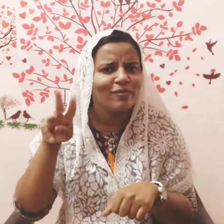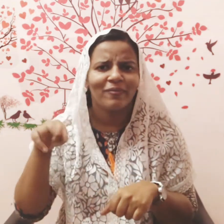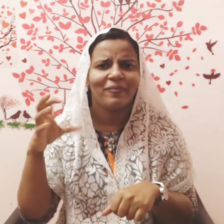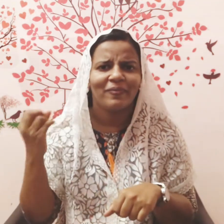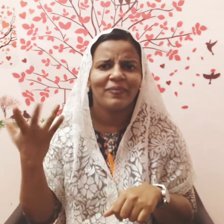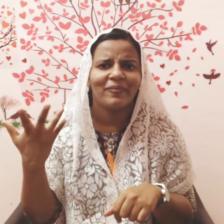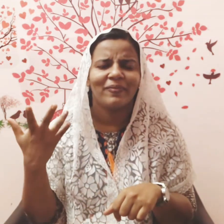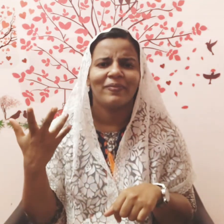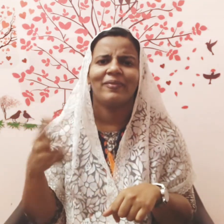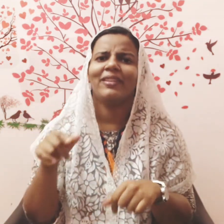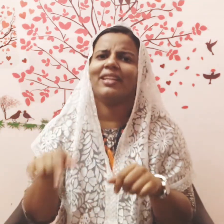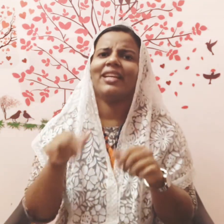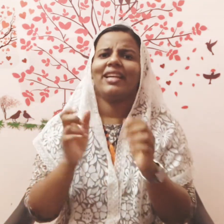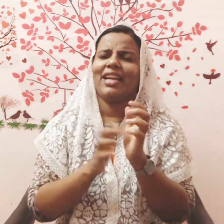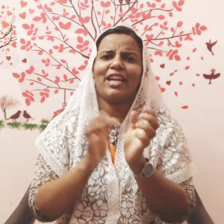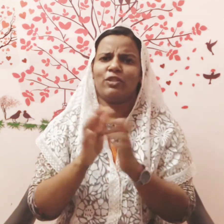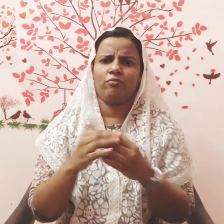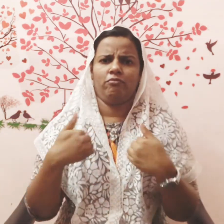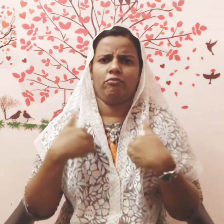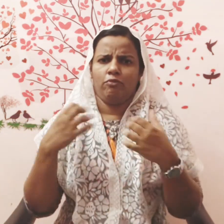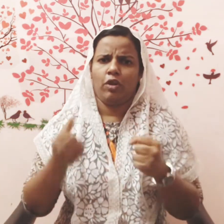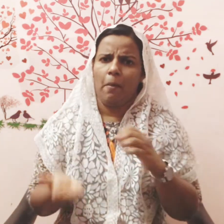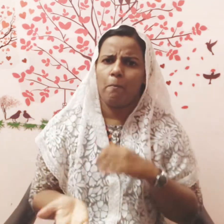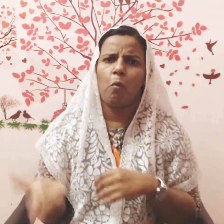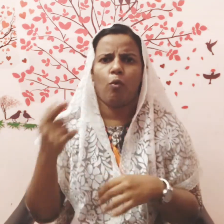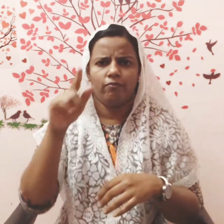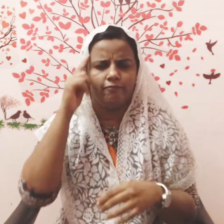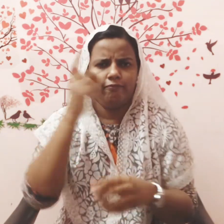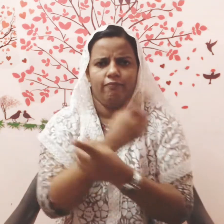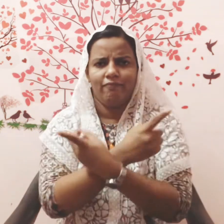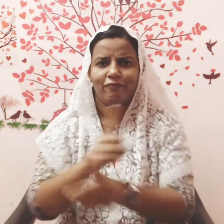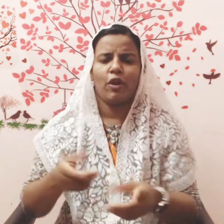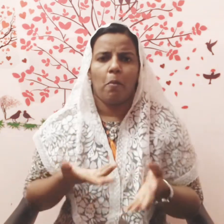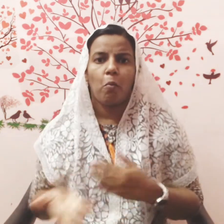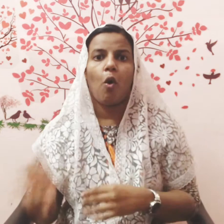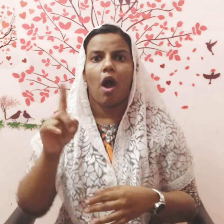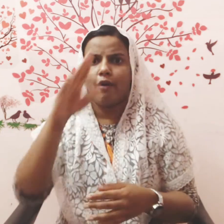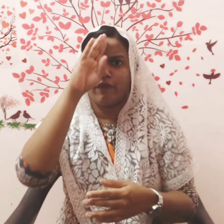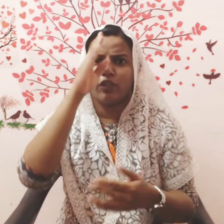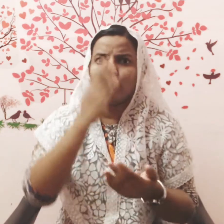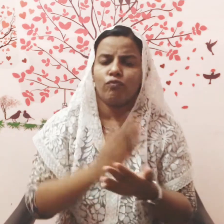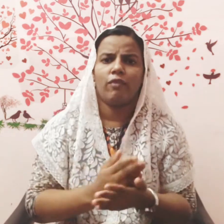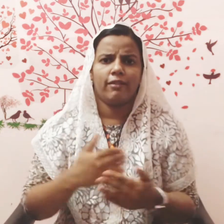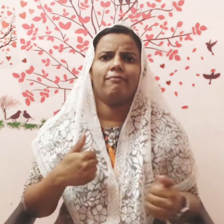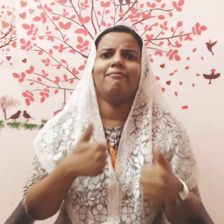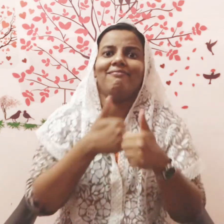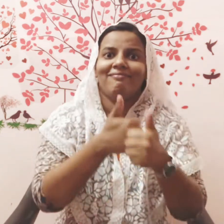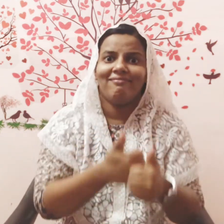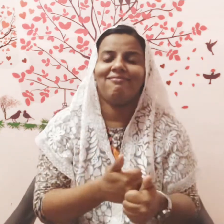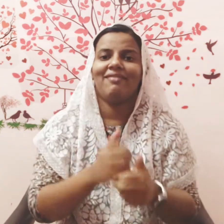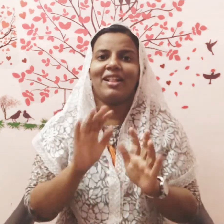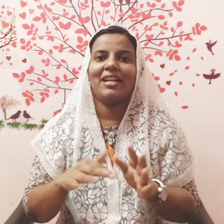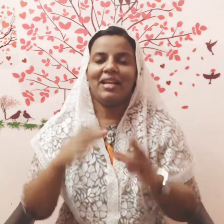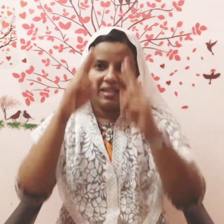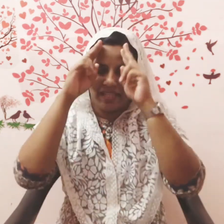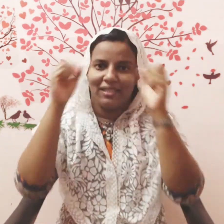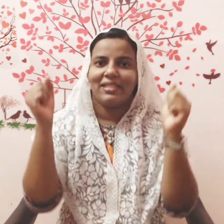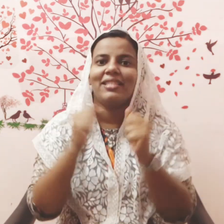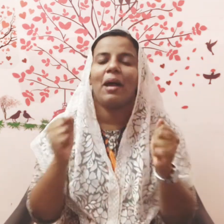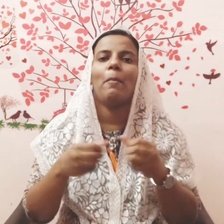കർത്താവിൻ്റെ സന്നിധിയിലേക്ക് ചെല്ലുമ്പോൾ ഞാൻ ഇന്ന് തിരിച്ചു പോകുമ്പോൾ സൗഖ്യത്തോടാ പോകുന്നത്, വിടുതലോടാ പോകുന്നത്. ആ വിശ്വാസത്തോടെ കർത്താവിൻ്റെ സന്നിധിയിലേക്ക് ചെല്ലുക,